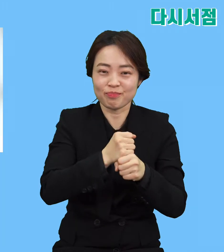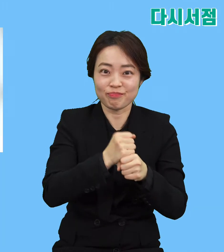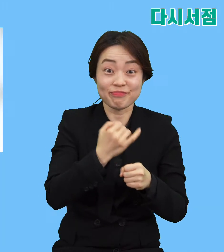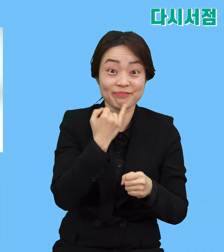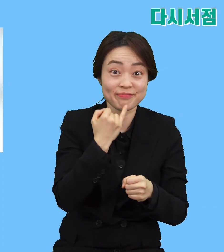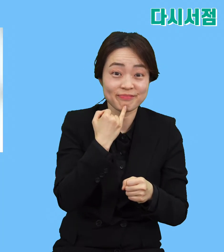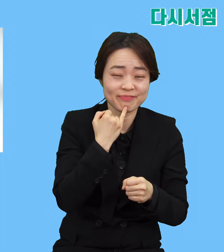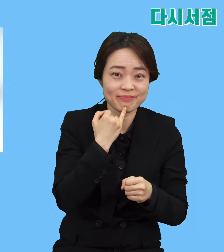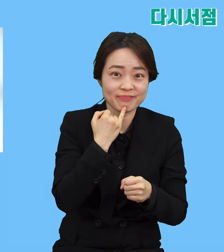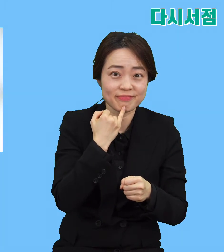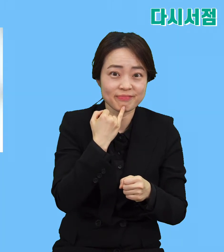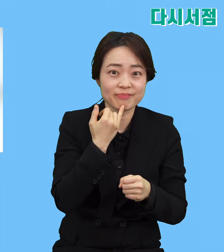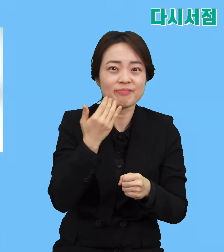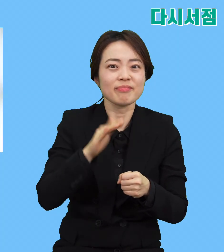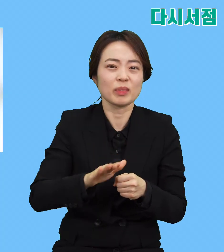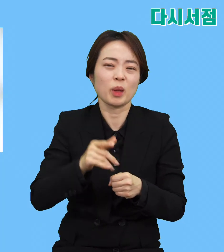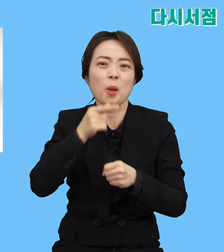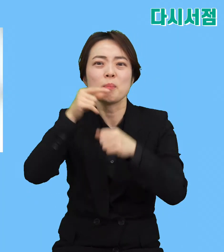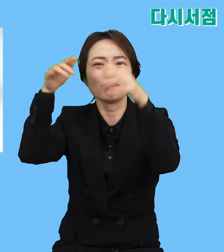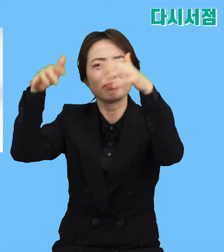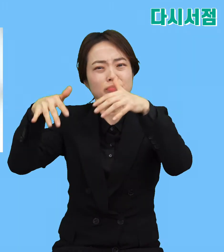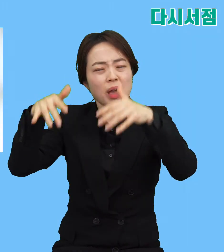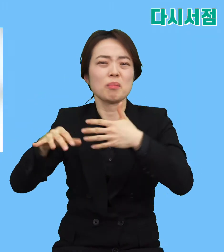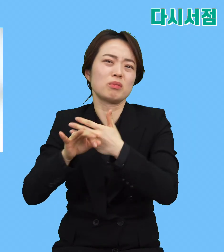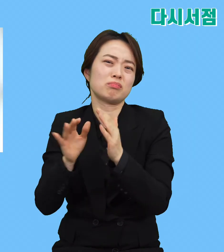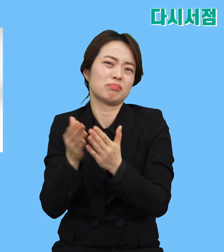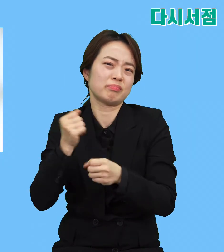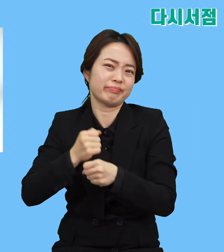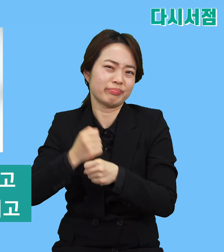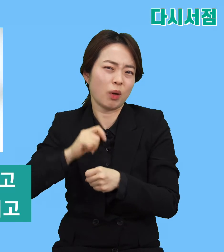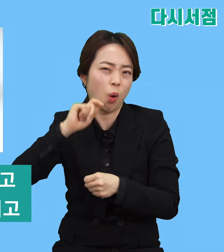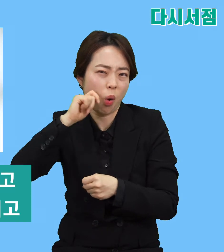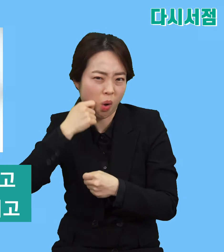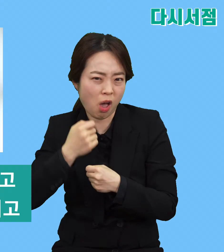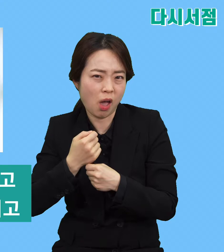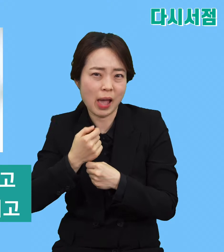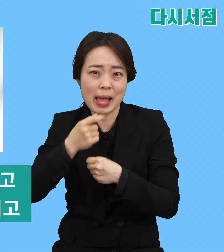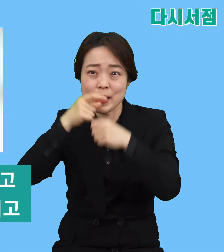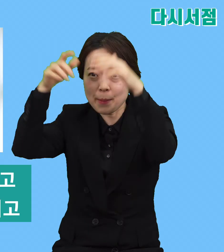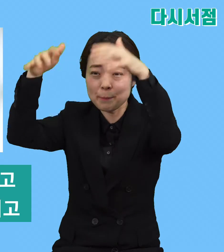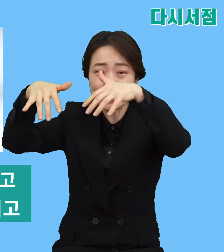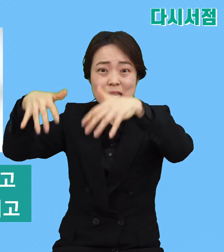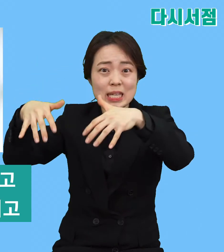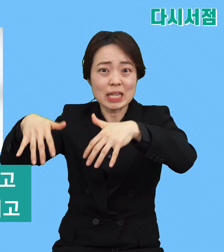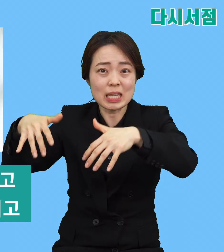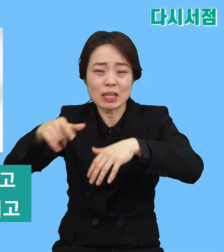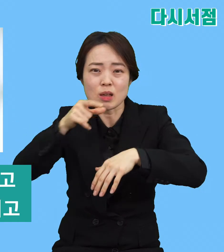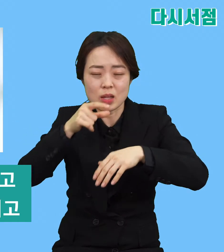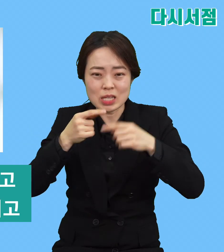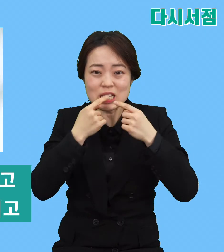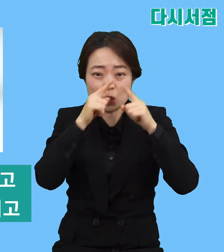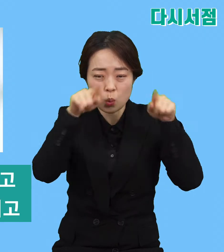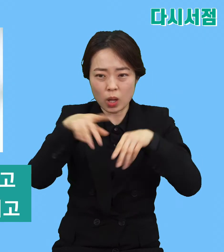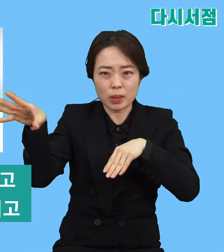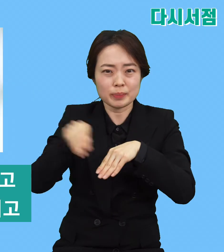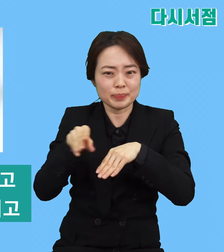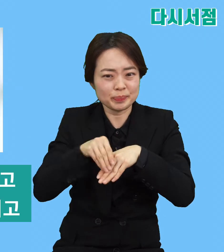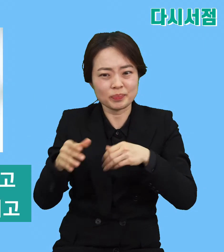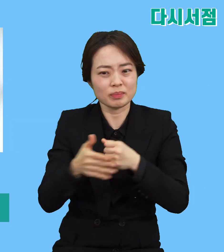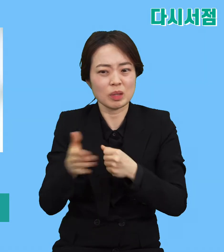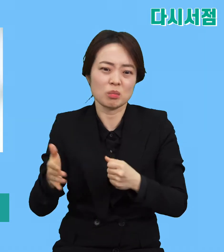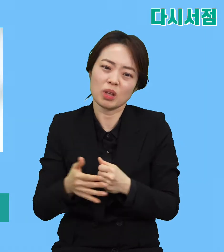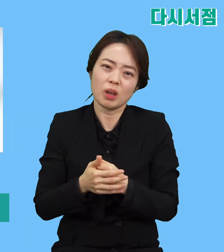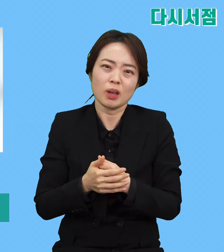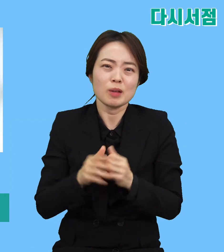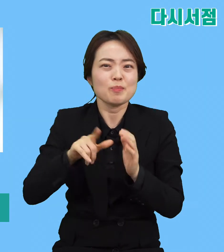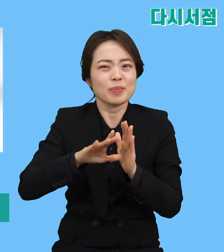날씨가 좋은 날 비가 오면 좀 잘 안 되거든요. 그 종이가 습기를 좀 먹어가지고 그때는 좀 기분이 안